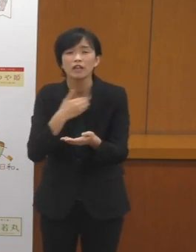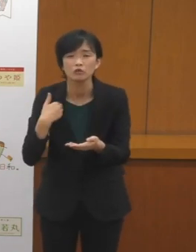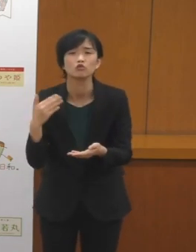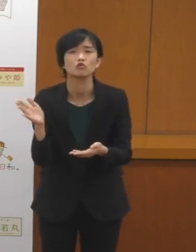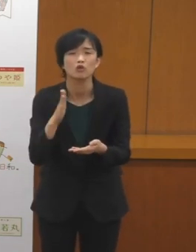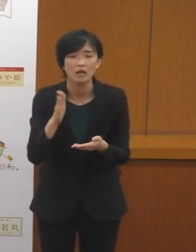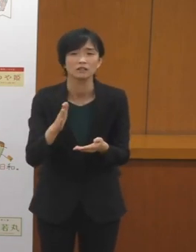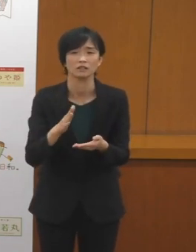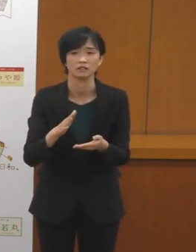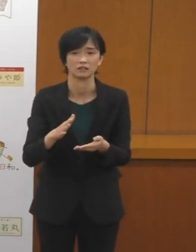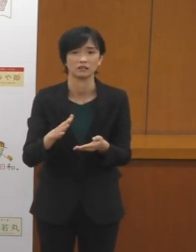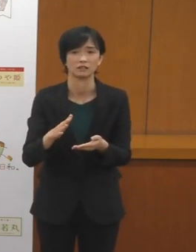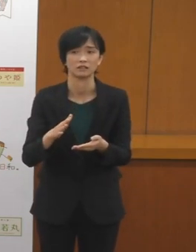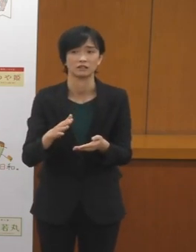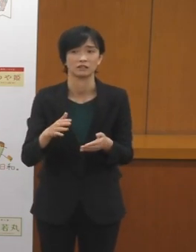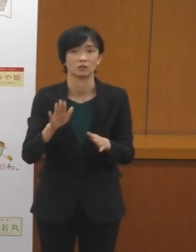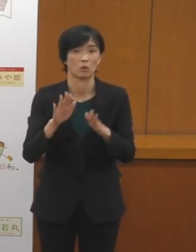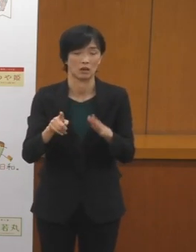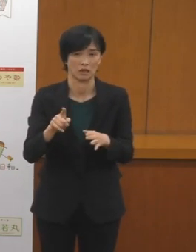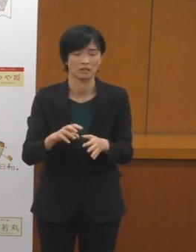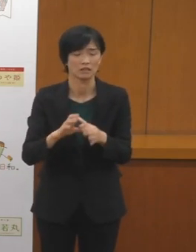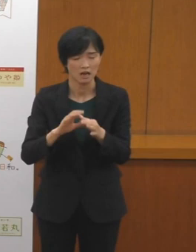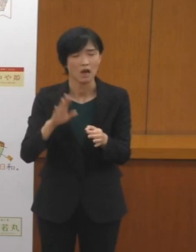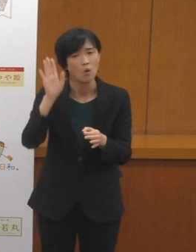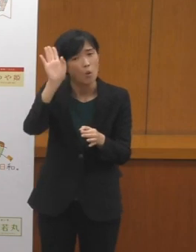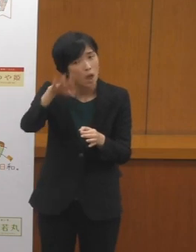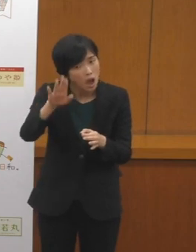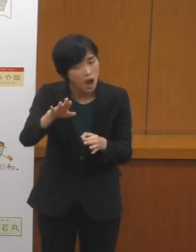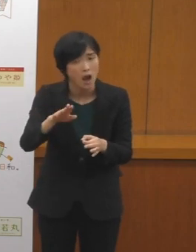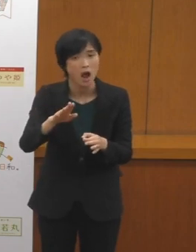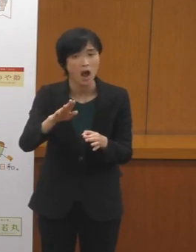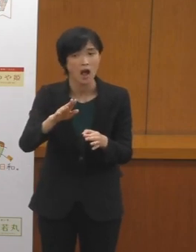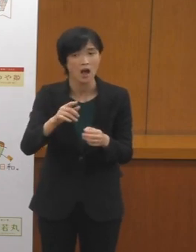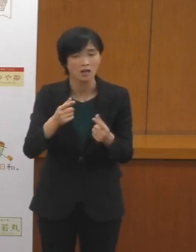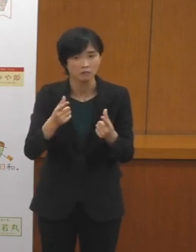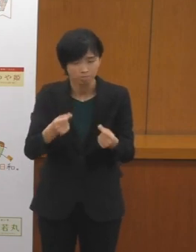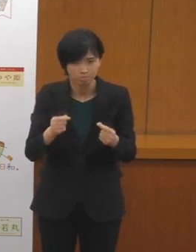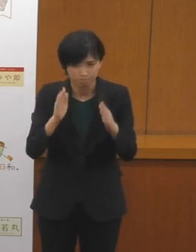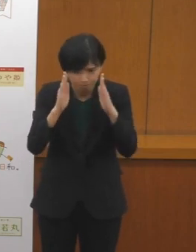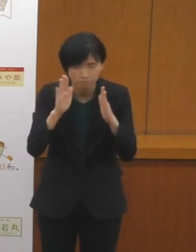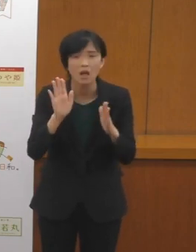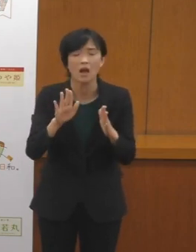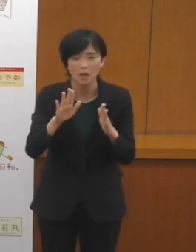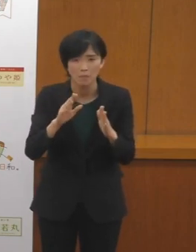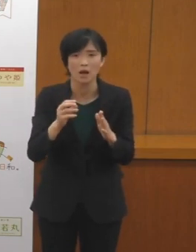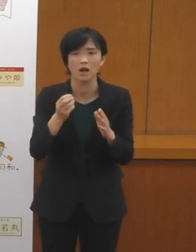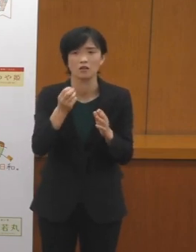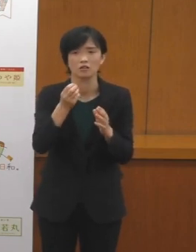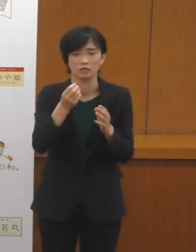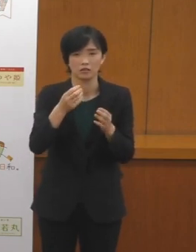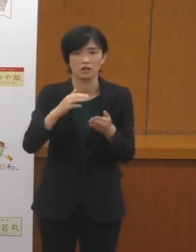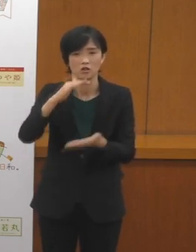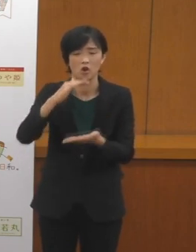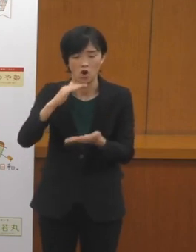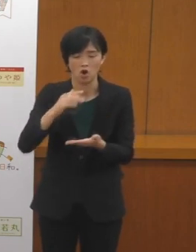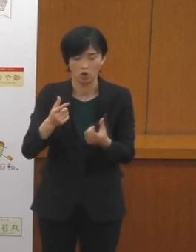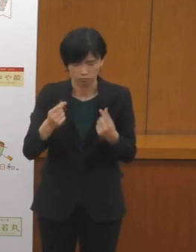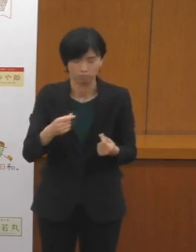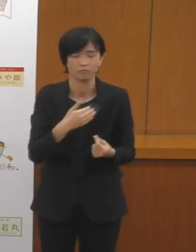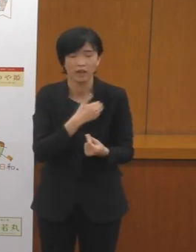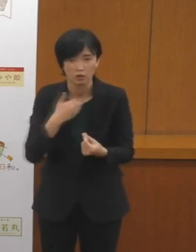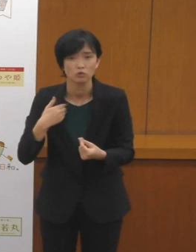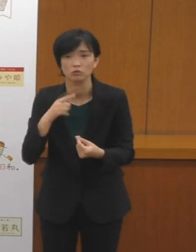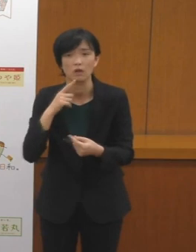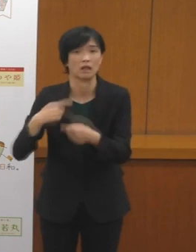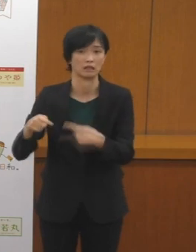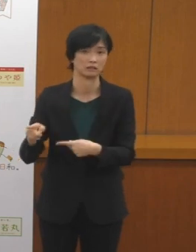やり方でなんとかなると思いますみたいなことはあのおっしゃるんですよねただ一昨年だ